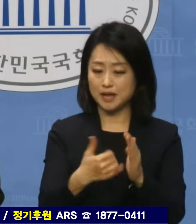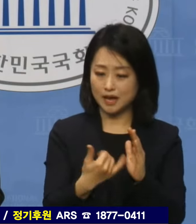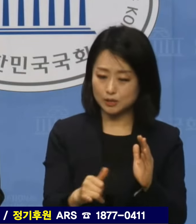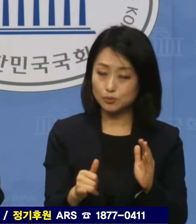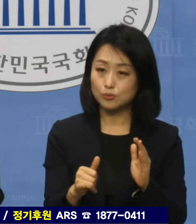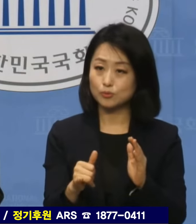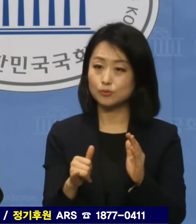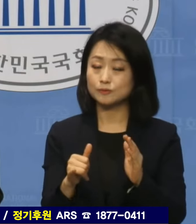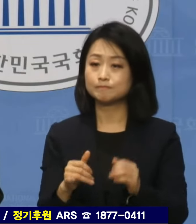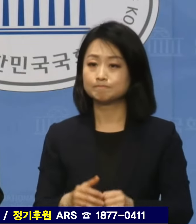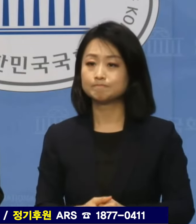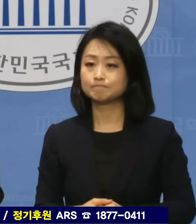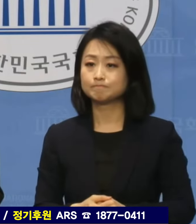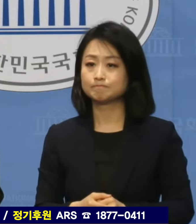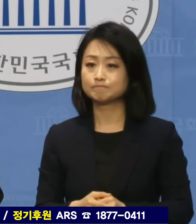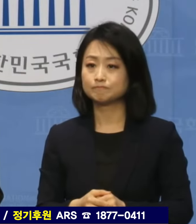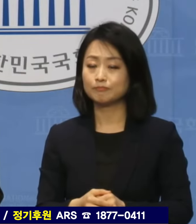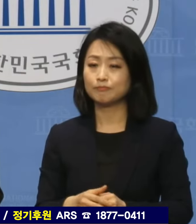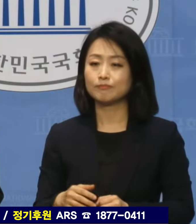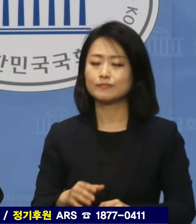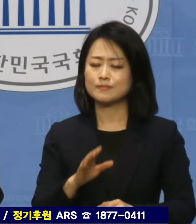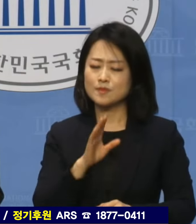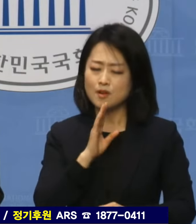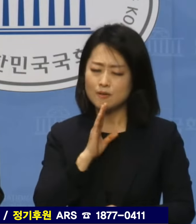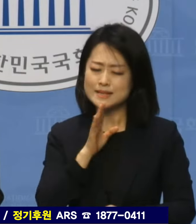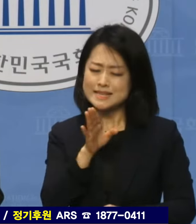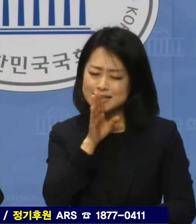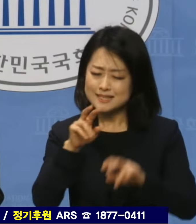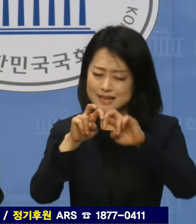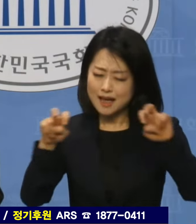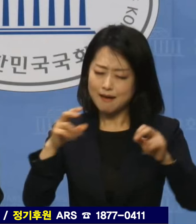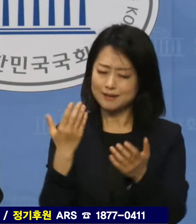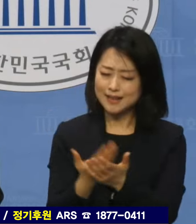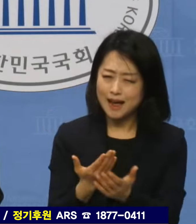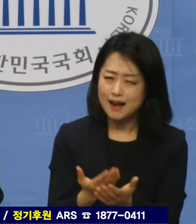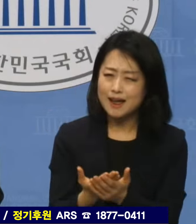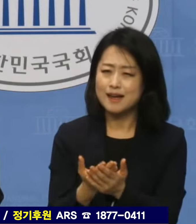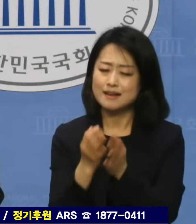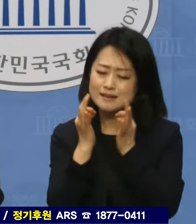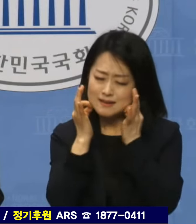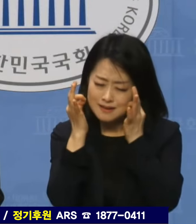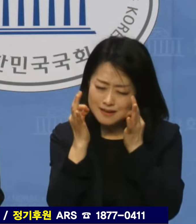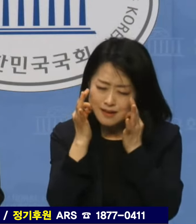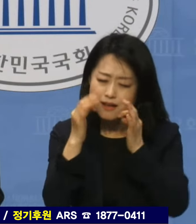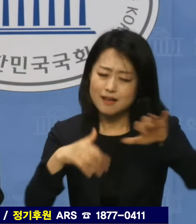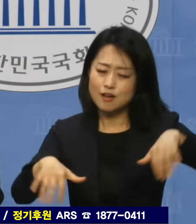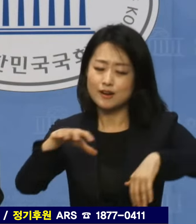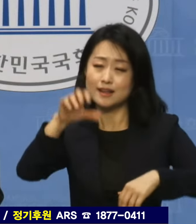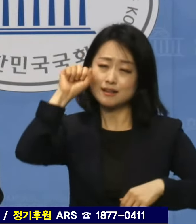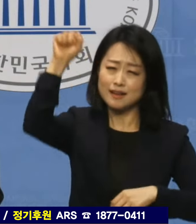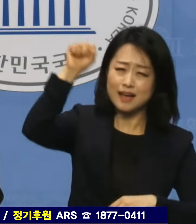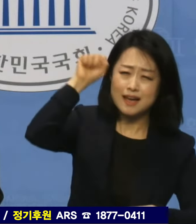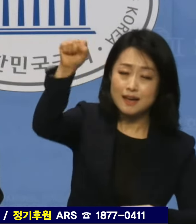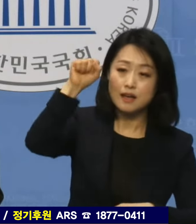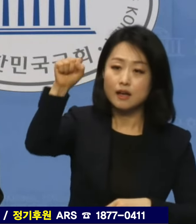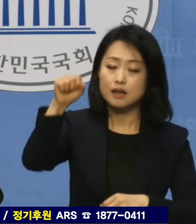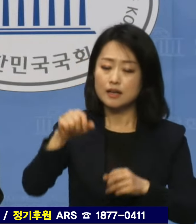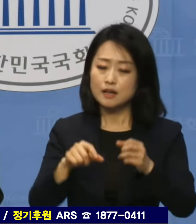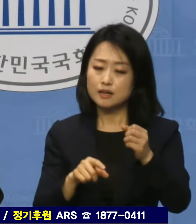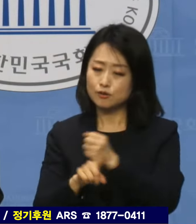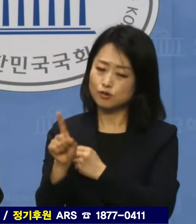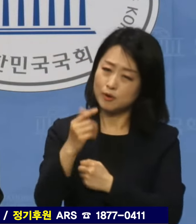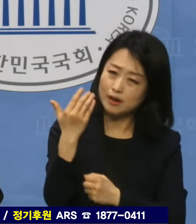유가족들이 온몸으로 진상을 요구하고 진실을 밝히기 위해 거리로 나갈 수밖에 없게